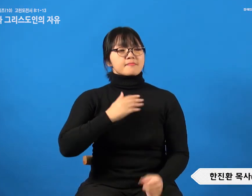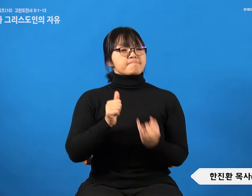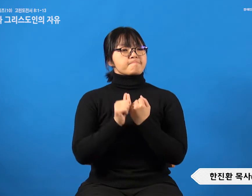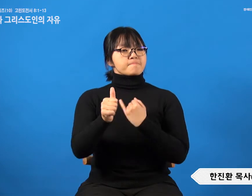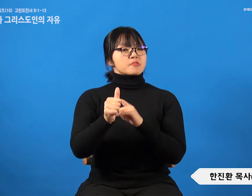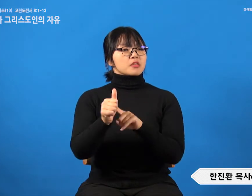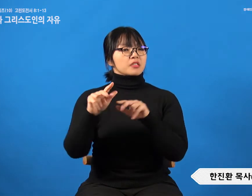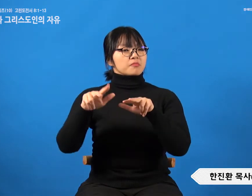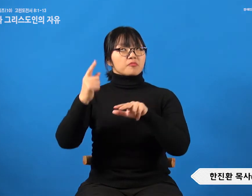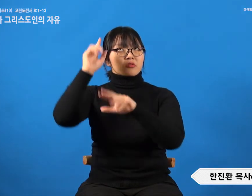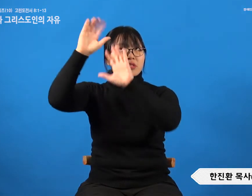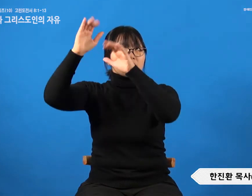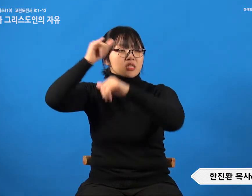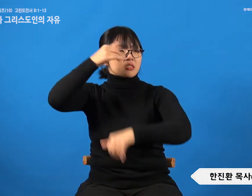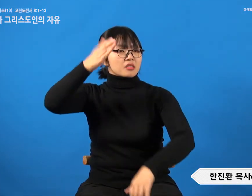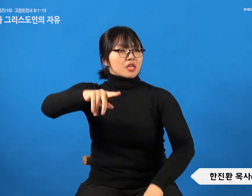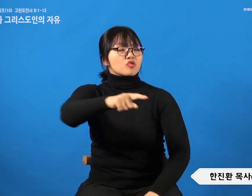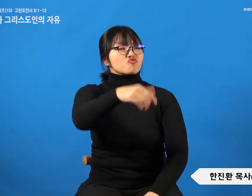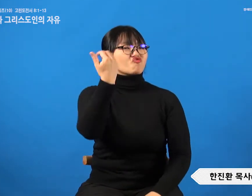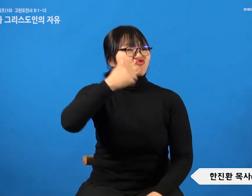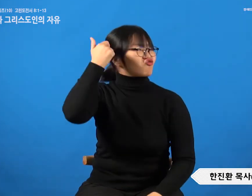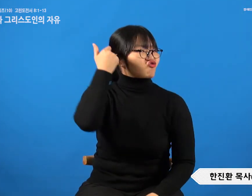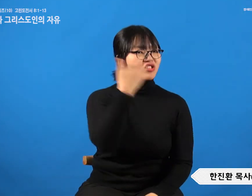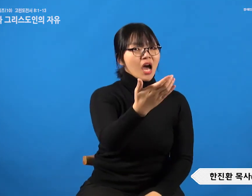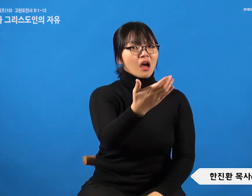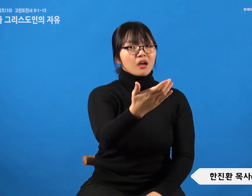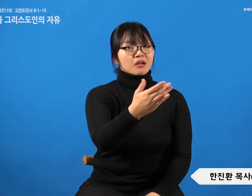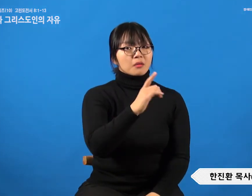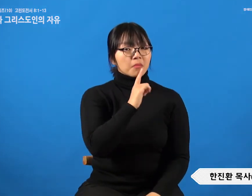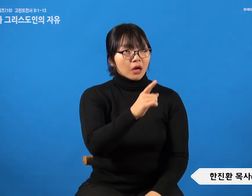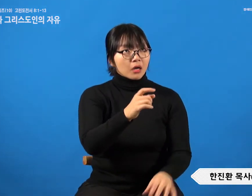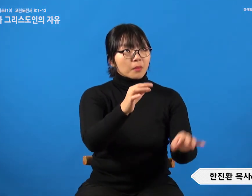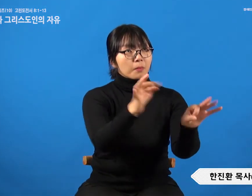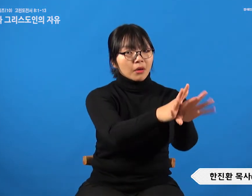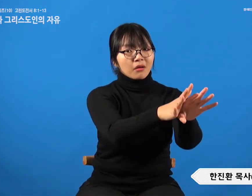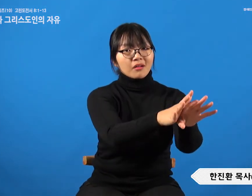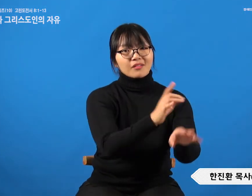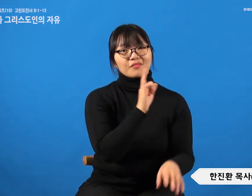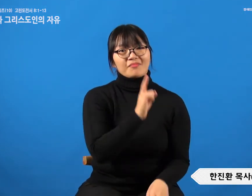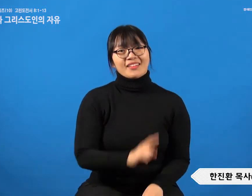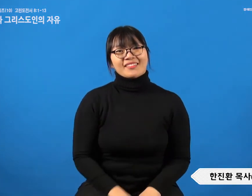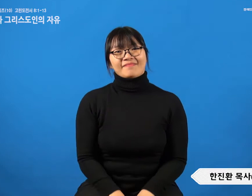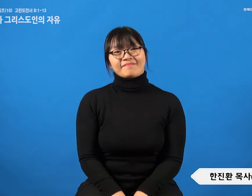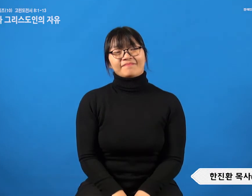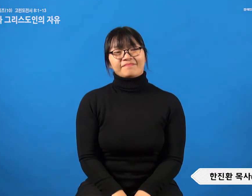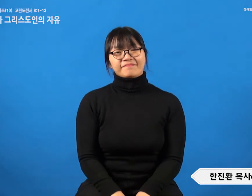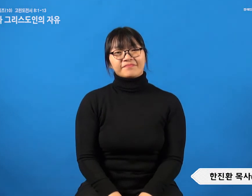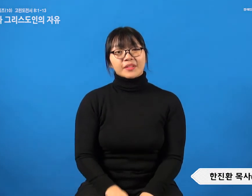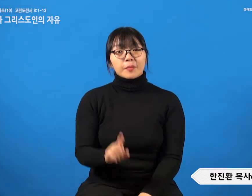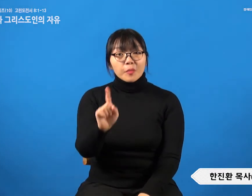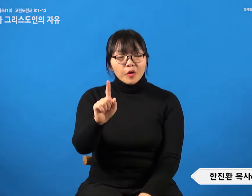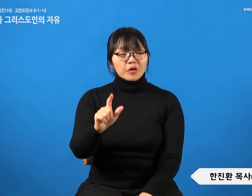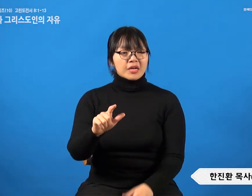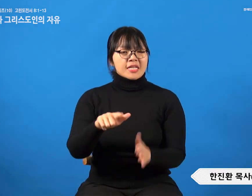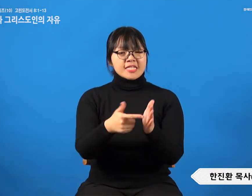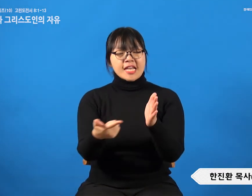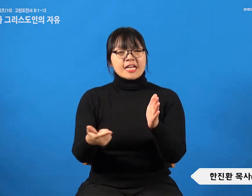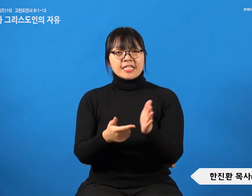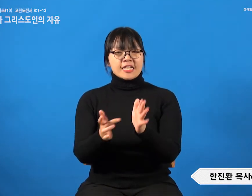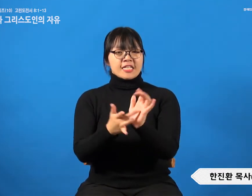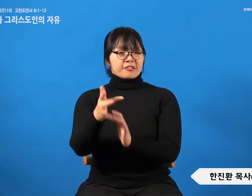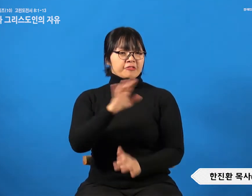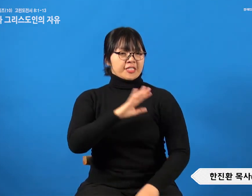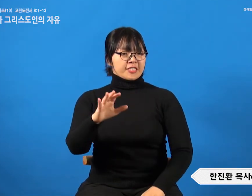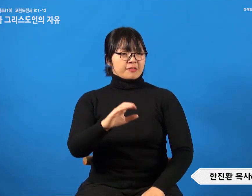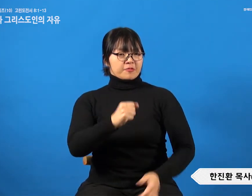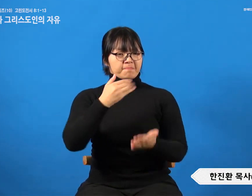너는 누구냐? 그러니까 흔적도 없이 싹 사라져 버리더랍니다. 나사렛 예수 이름으로